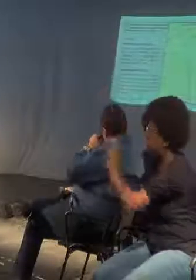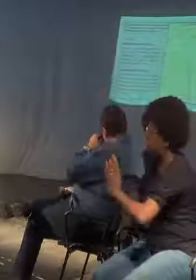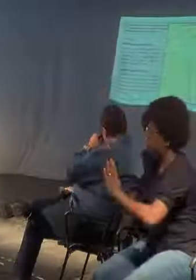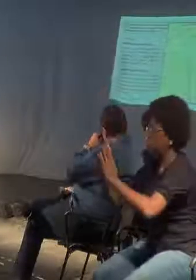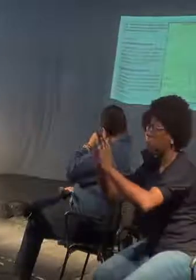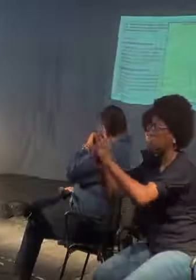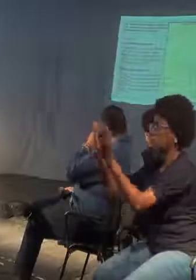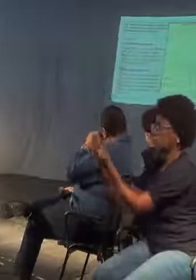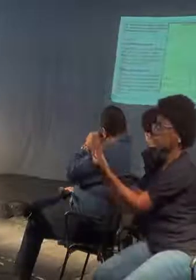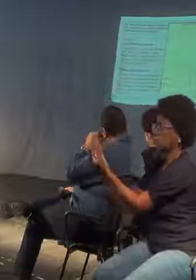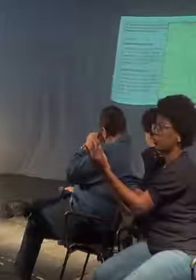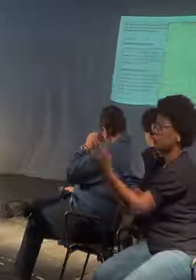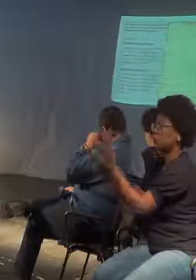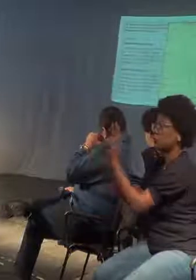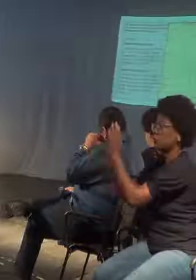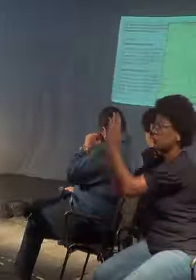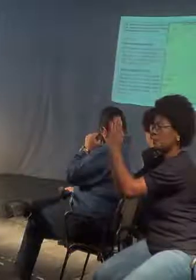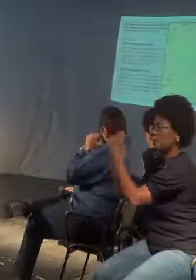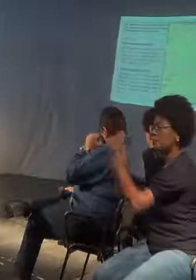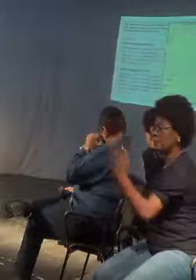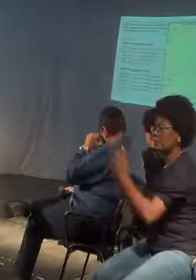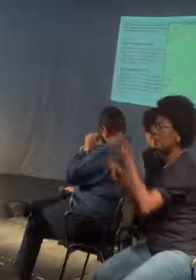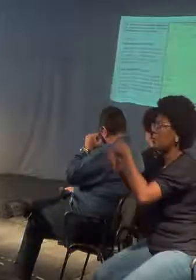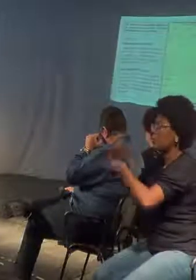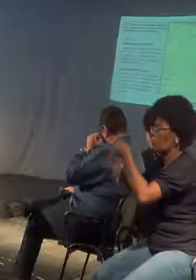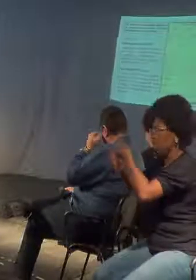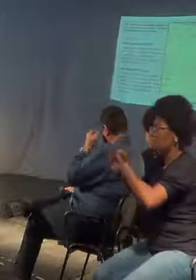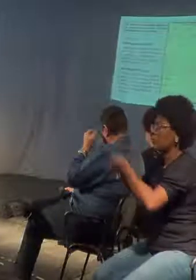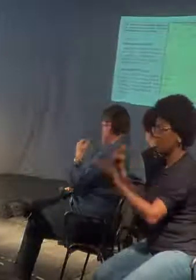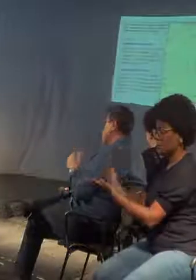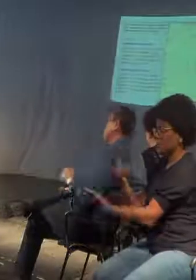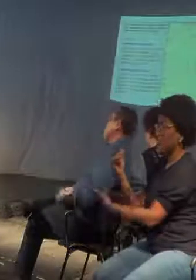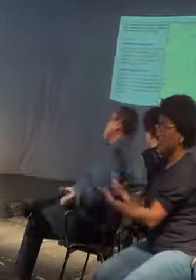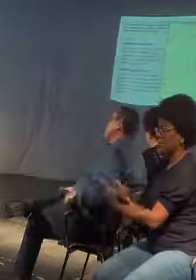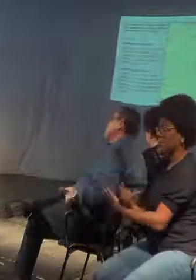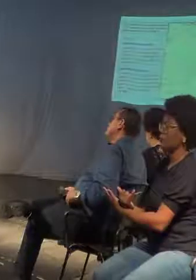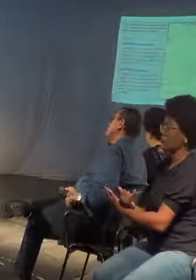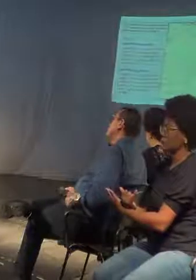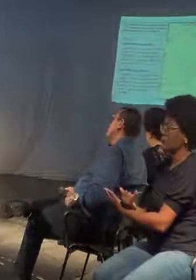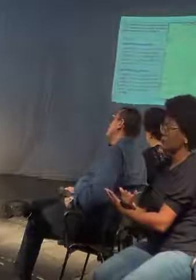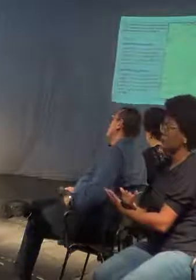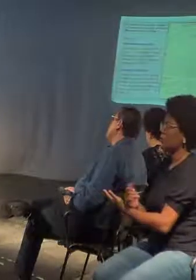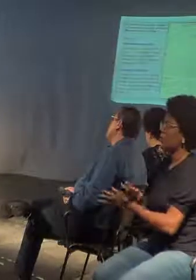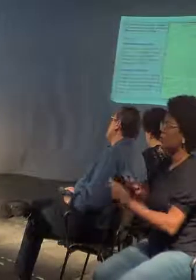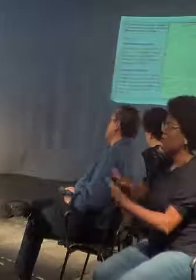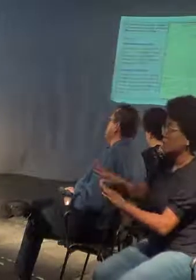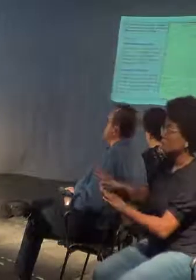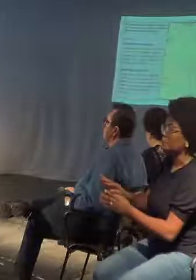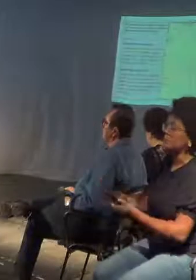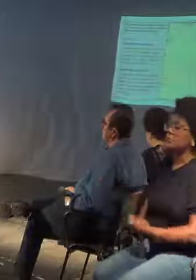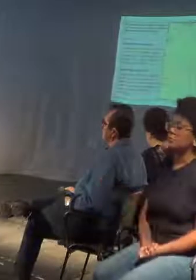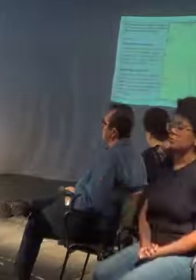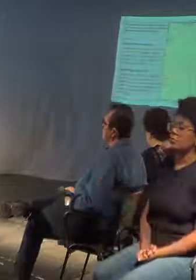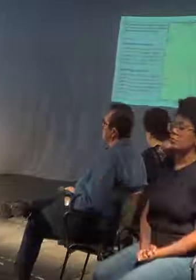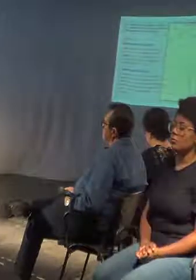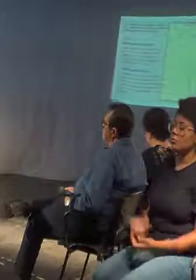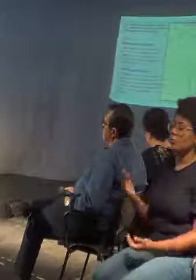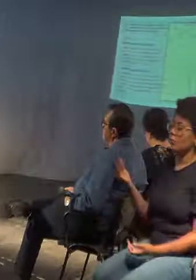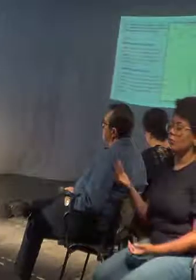inicialmente havia essa intenção, pelo menos quando a professora Graça Torreão estava na frente da CEDUR, dessa área, transformar numa aglomeração urbana,